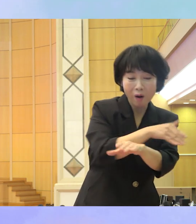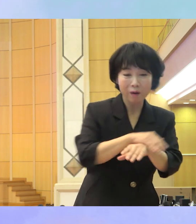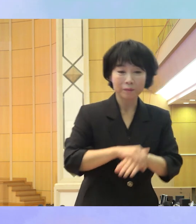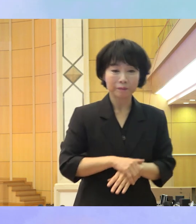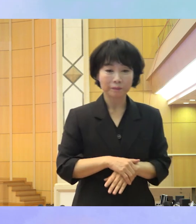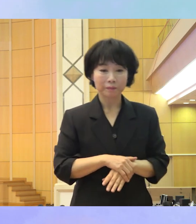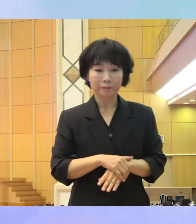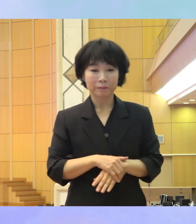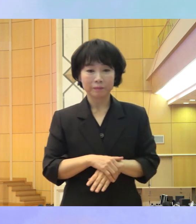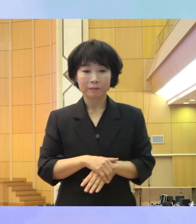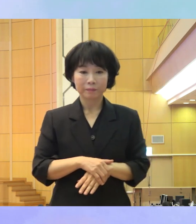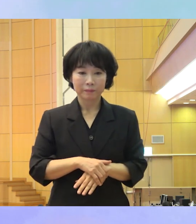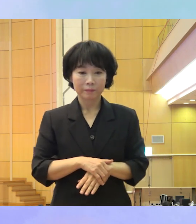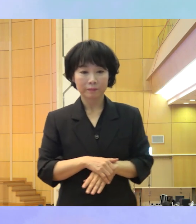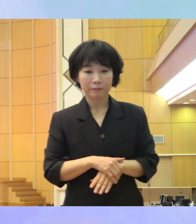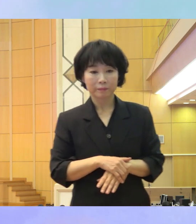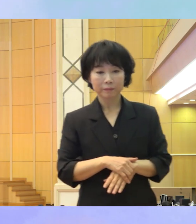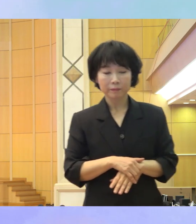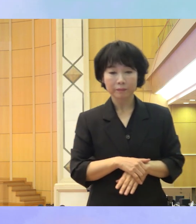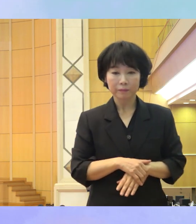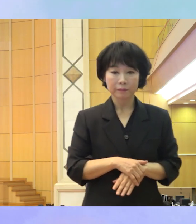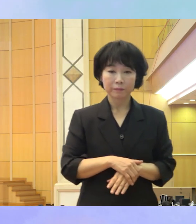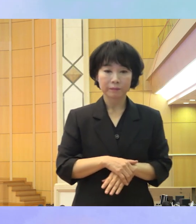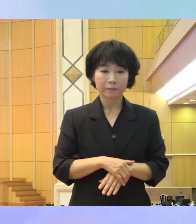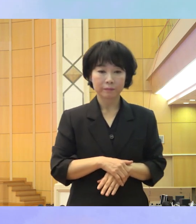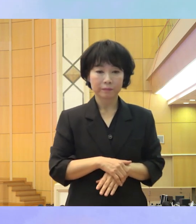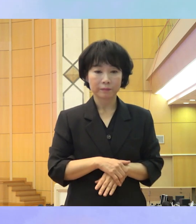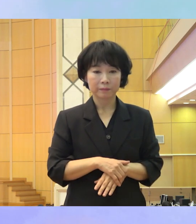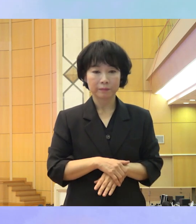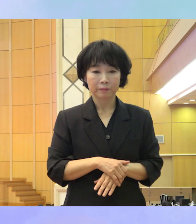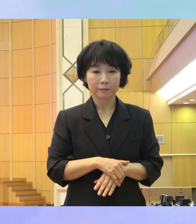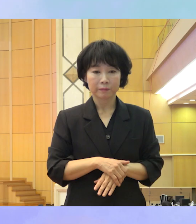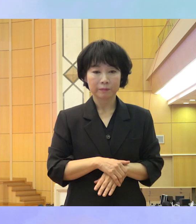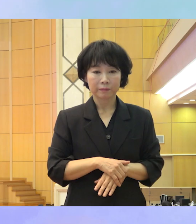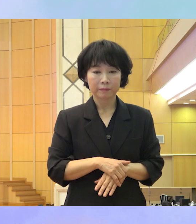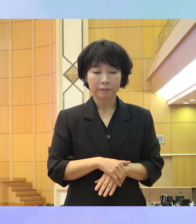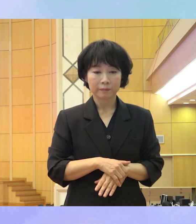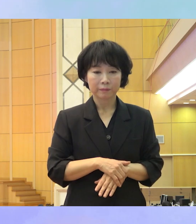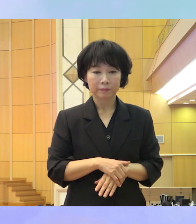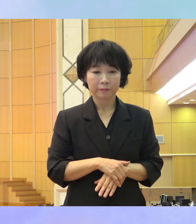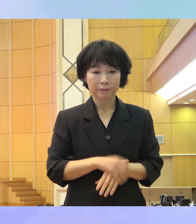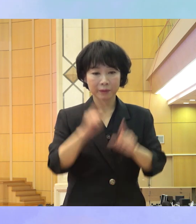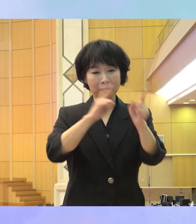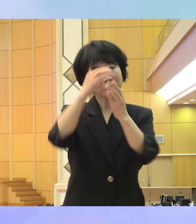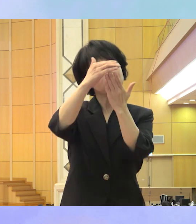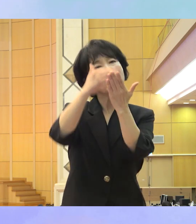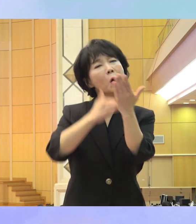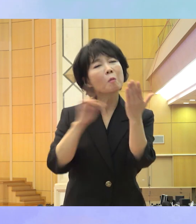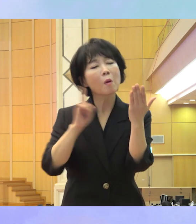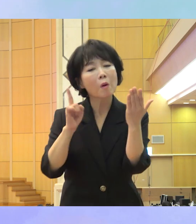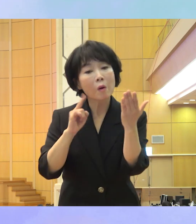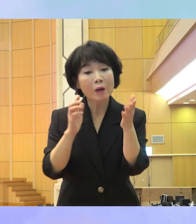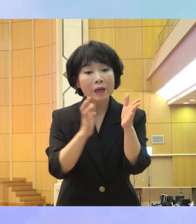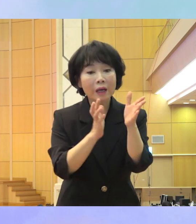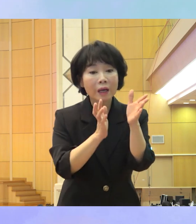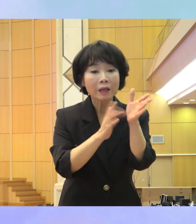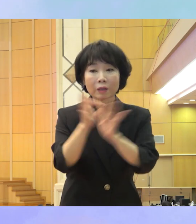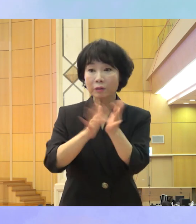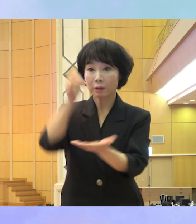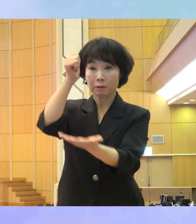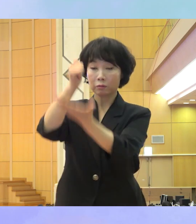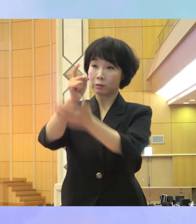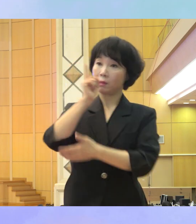이때로부터라는 말은 뭐냐면 15장 15절부터 17절까지 이런 내용이 나와요. 예수님은